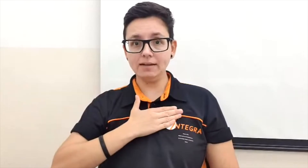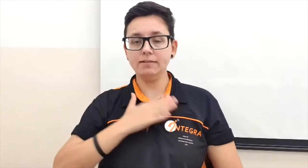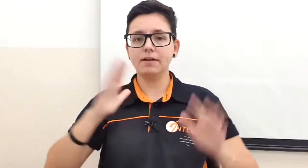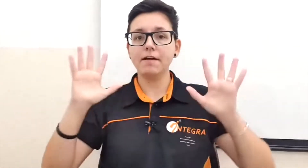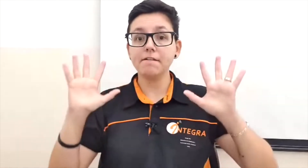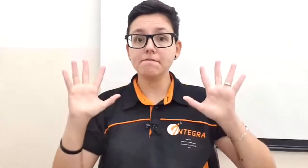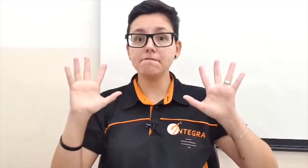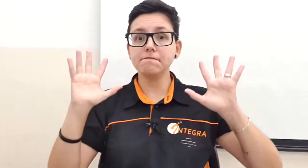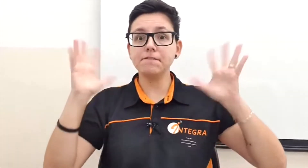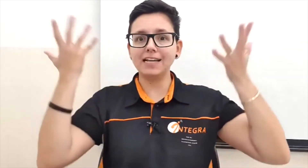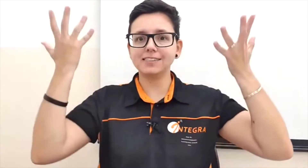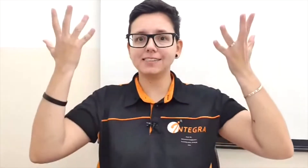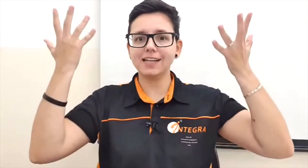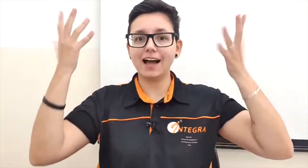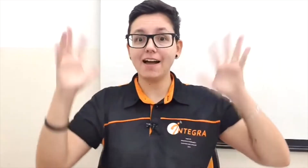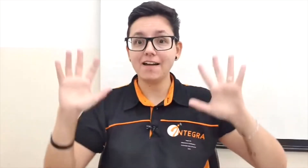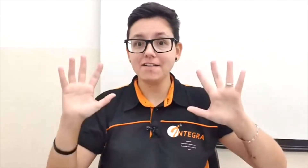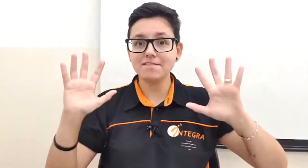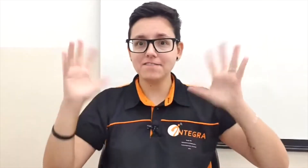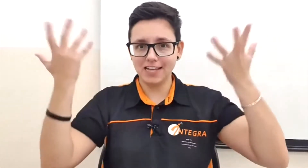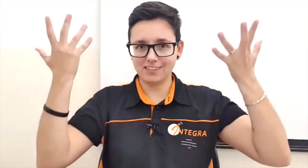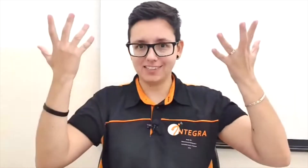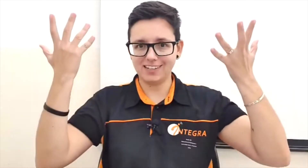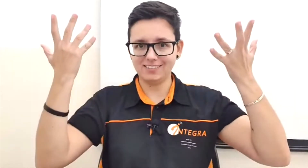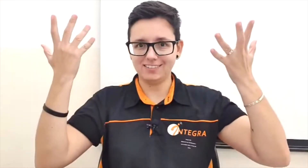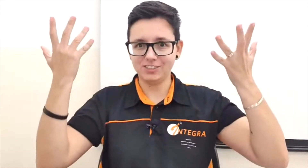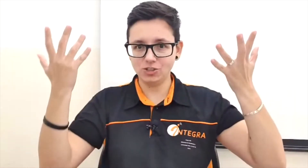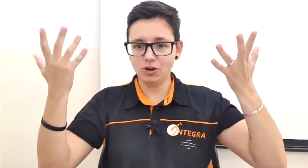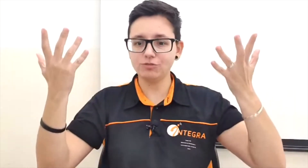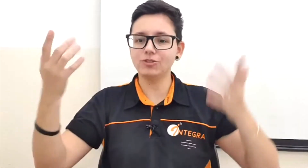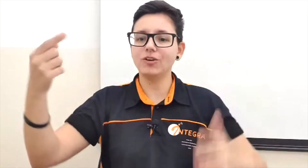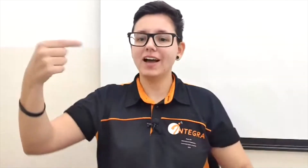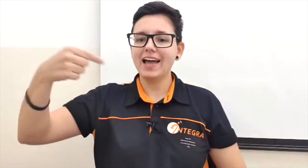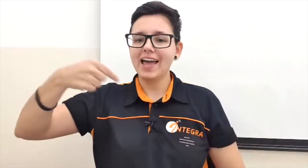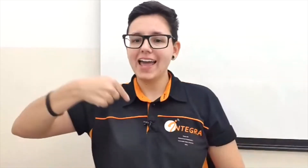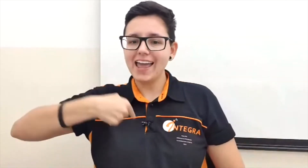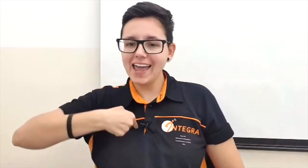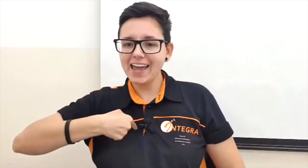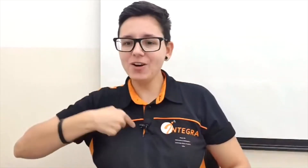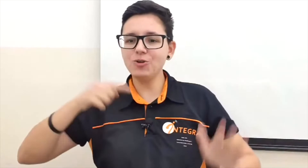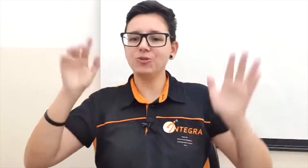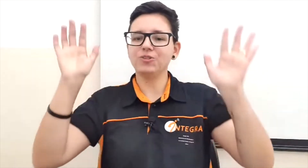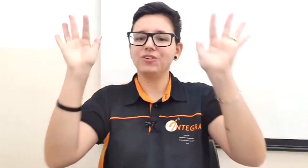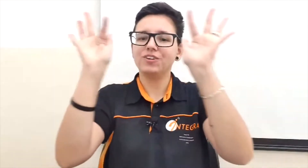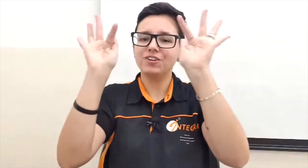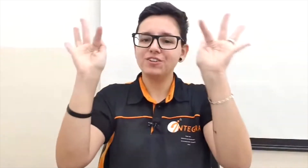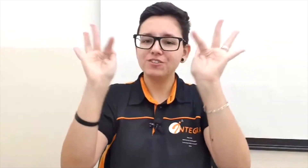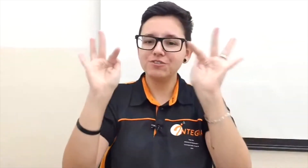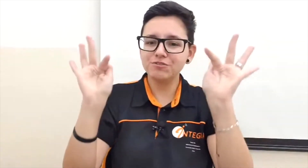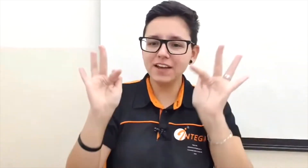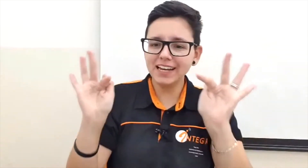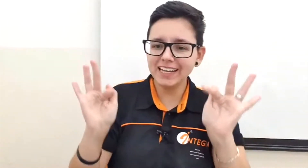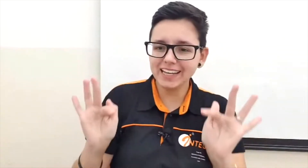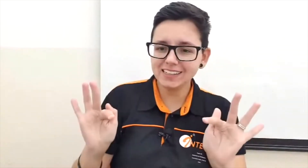minha festa. Festa. De novo. Eu,